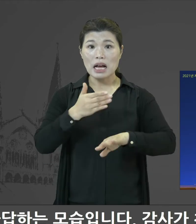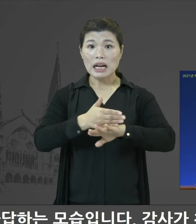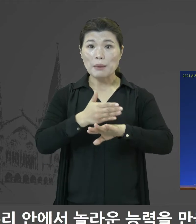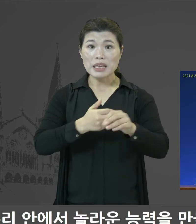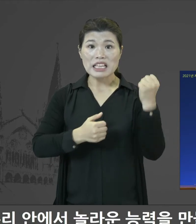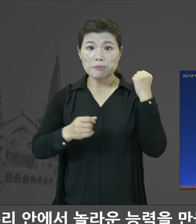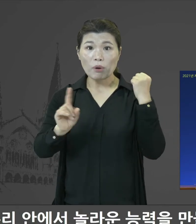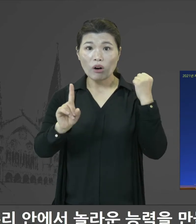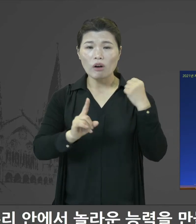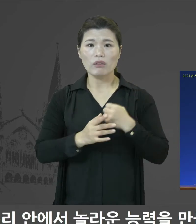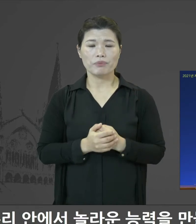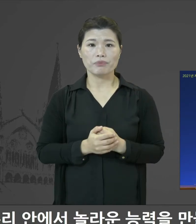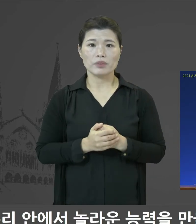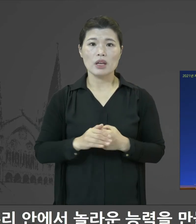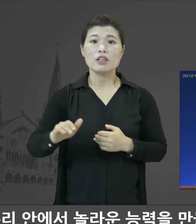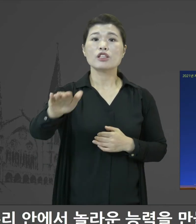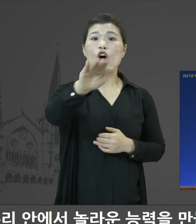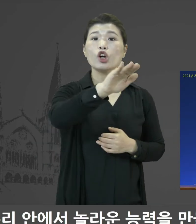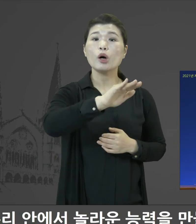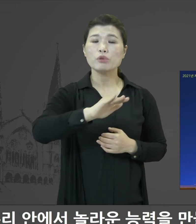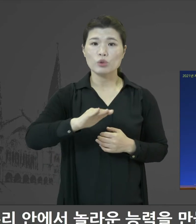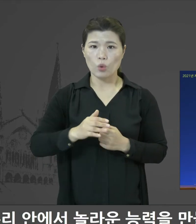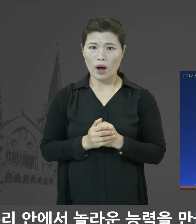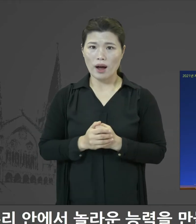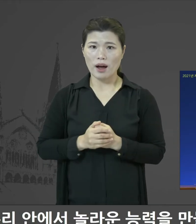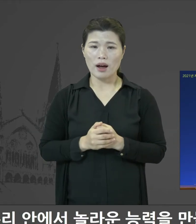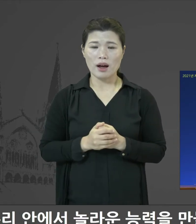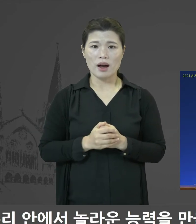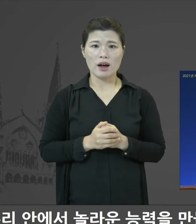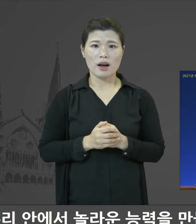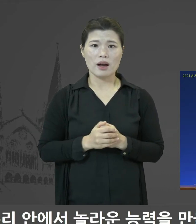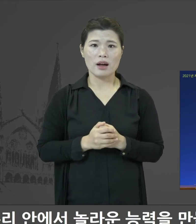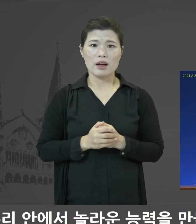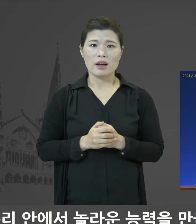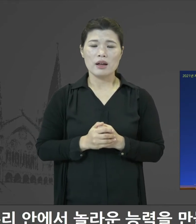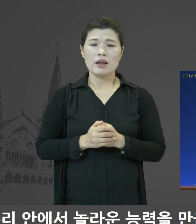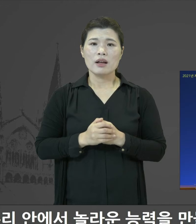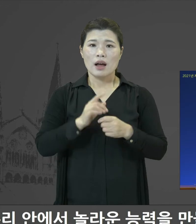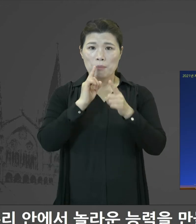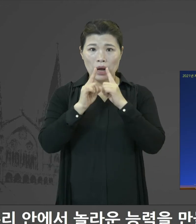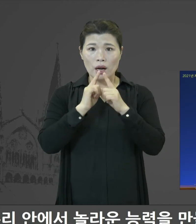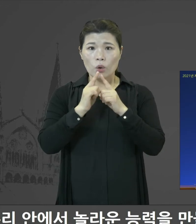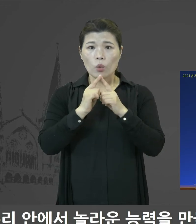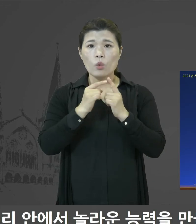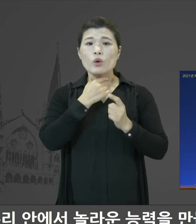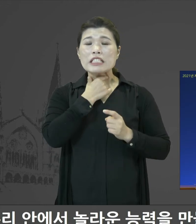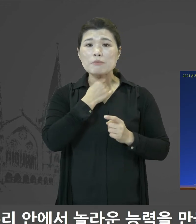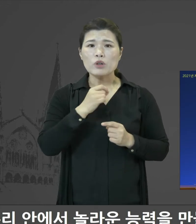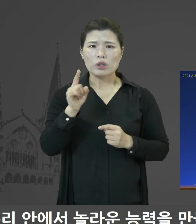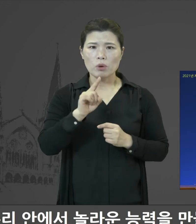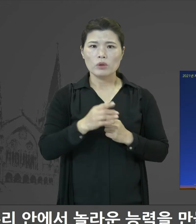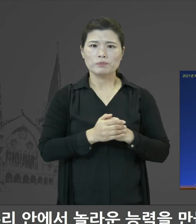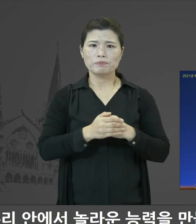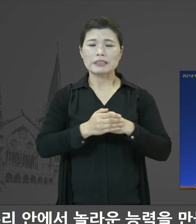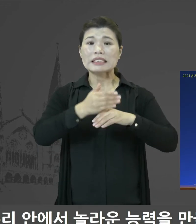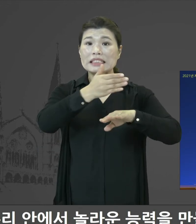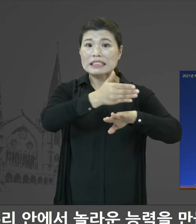무엇이냐면 오늘 여러분과 나누고 싶은 감사의 능력은 반전을 시키는 능력이